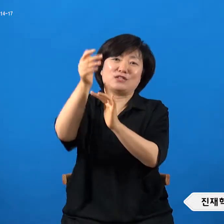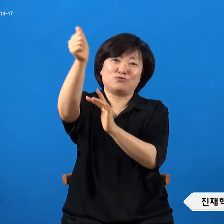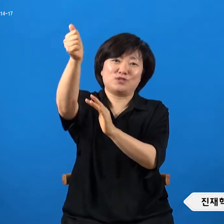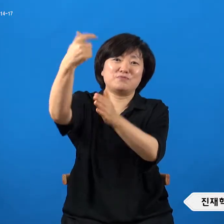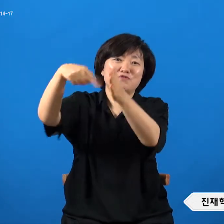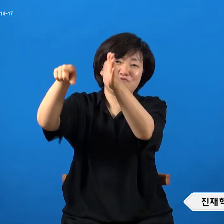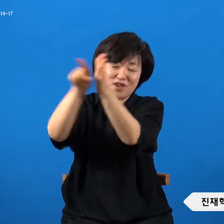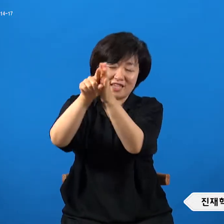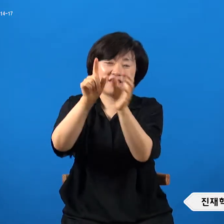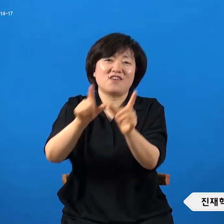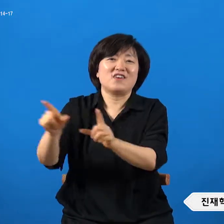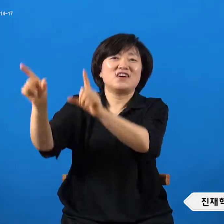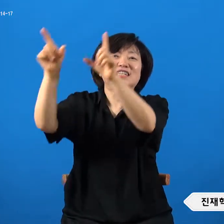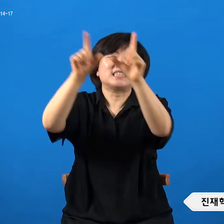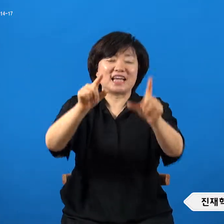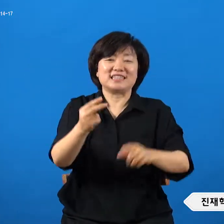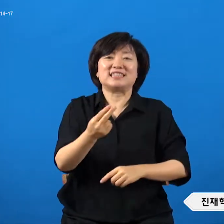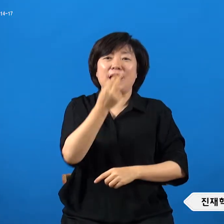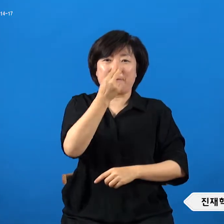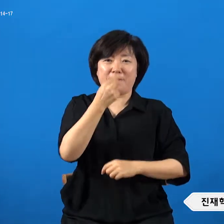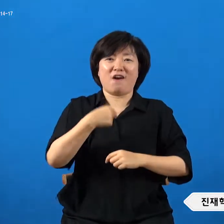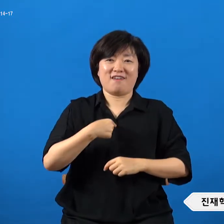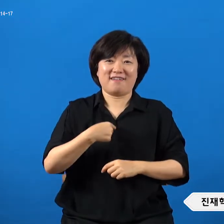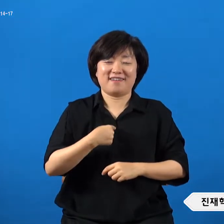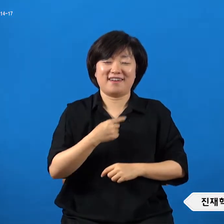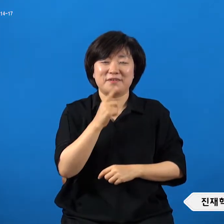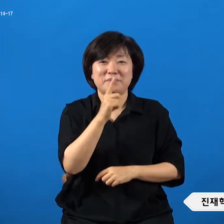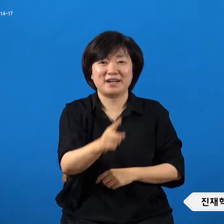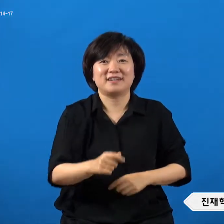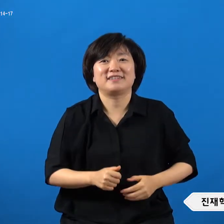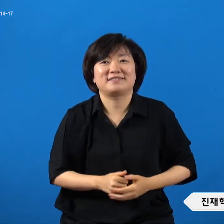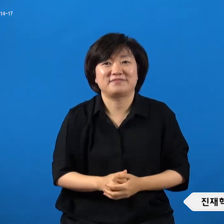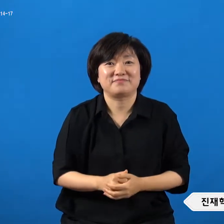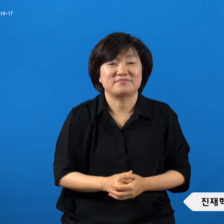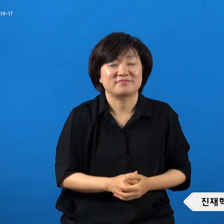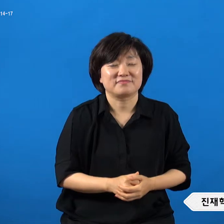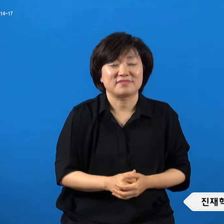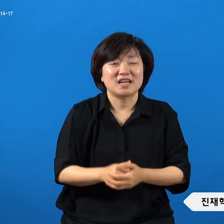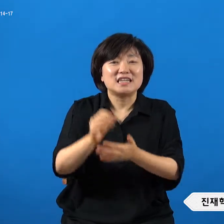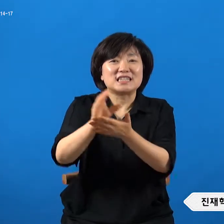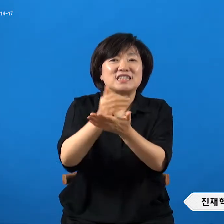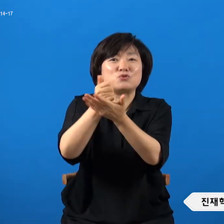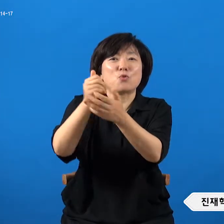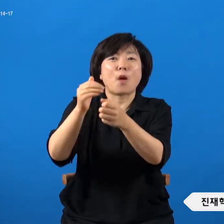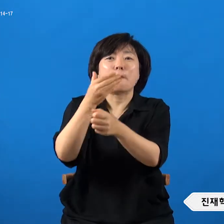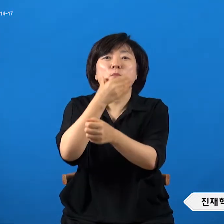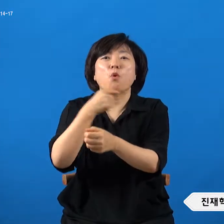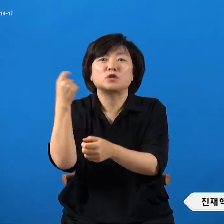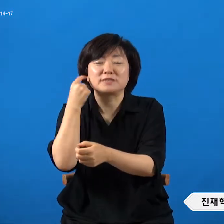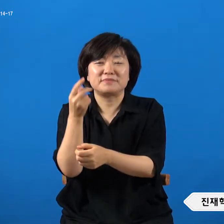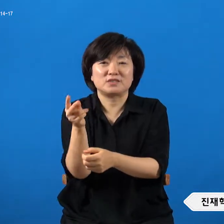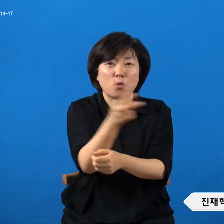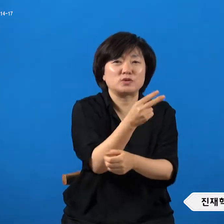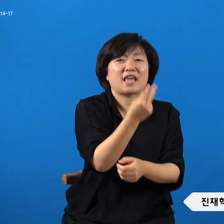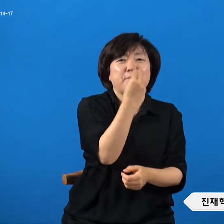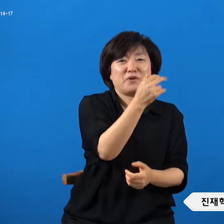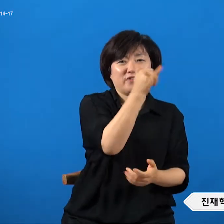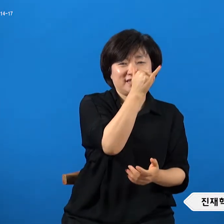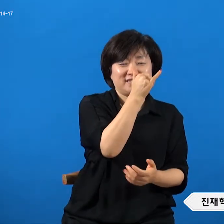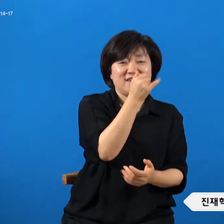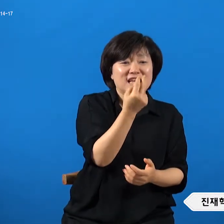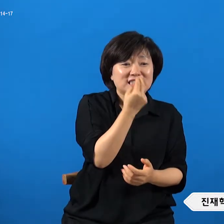그분을 위해 사는 생명이라고 성경은 말씀합니다. 그리스도의 복음은 생명이 있습니다.